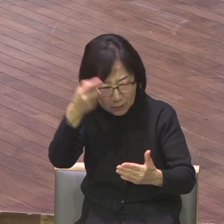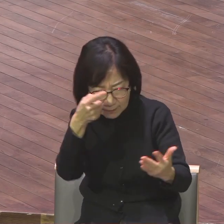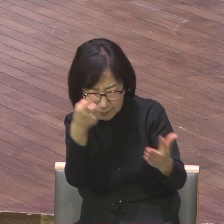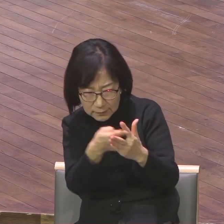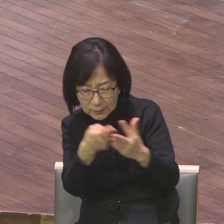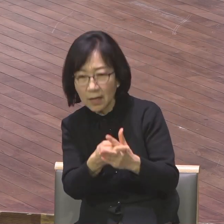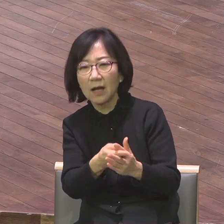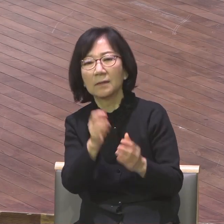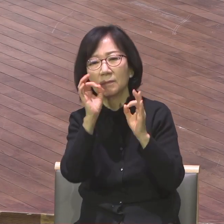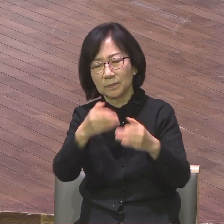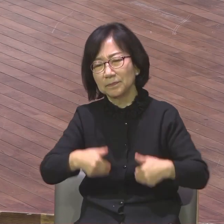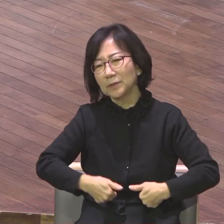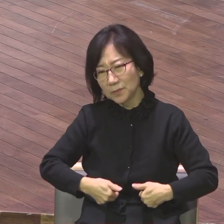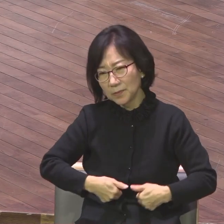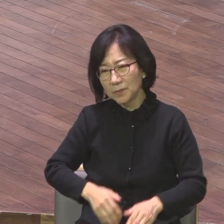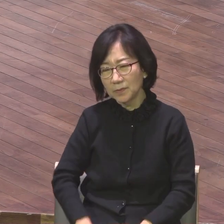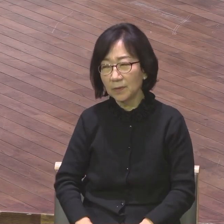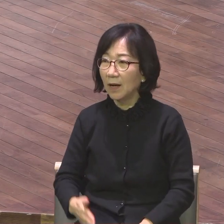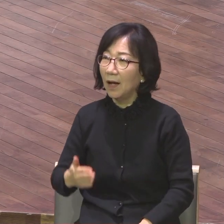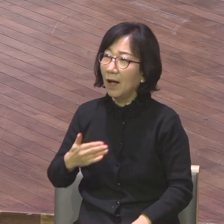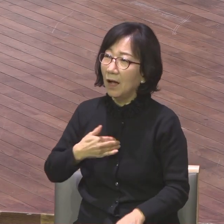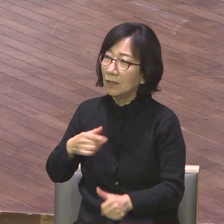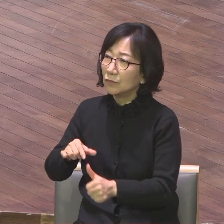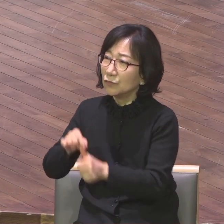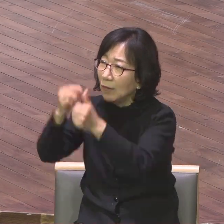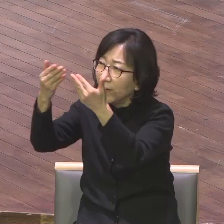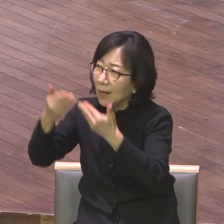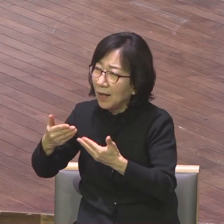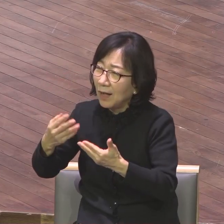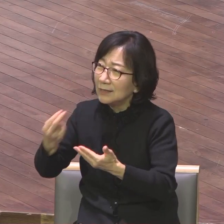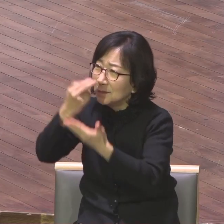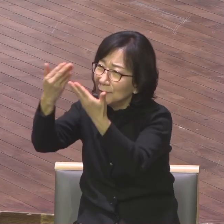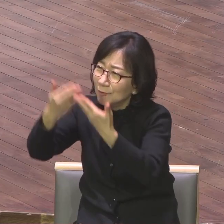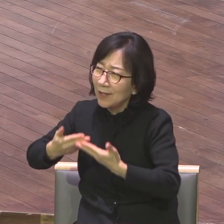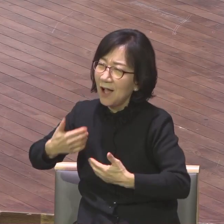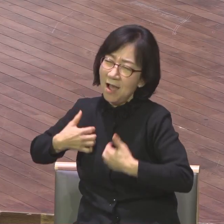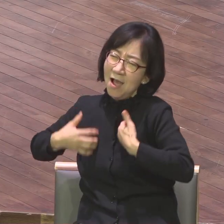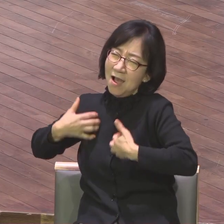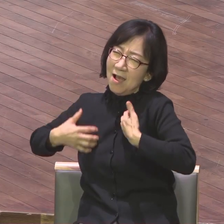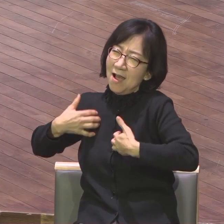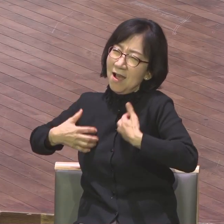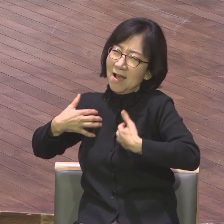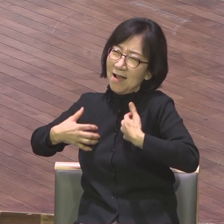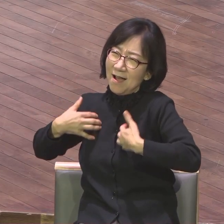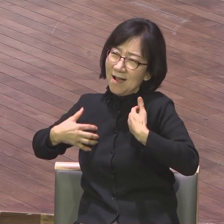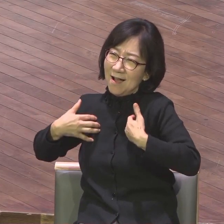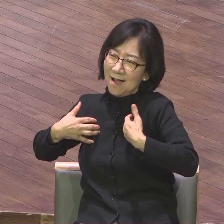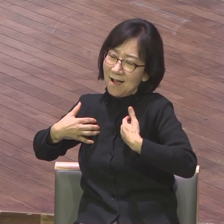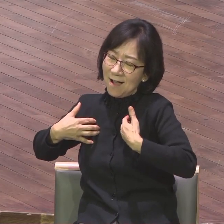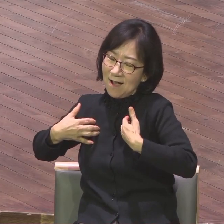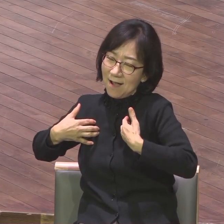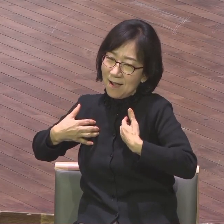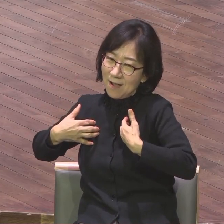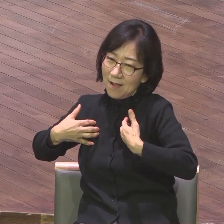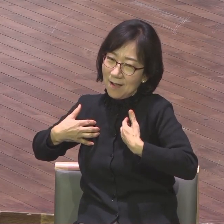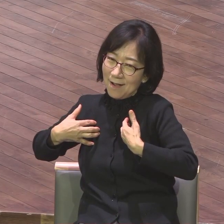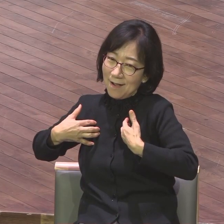여러분이 받은 그 생명의 구원의 은혜, 하나님의 이 기쁨을 여러분 자연스럽게